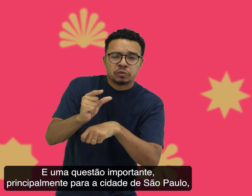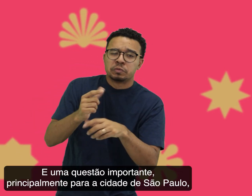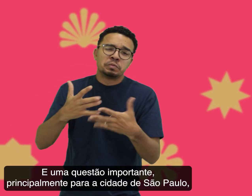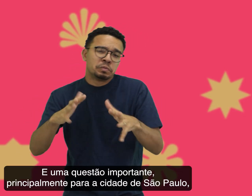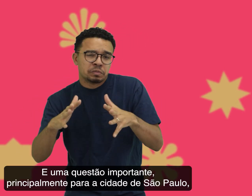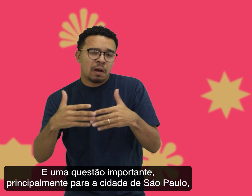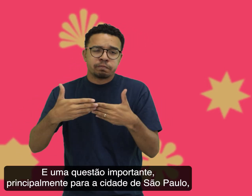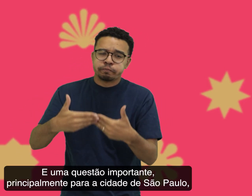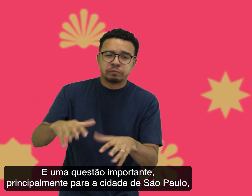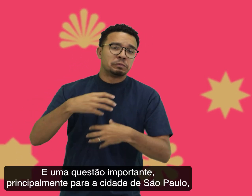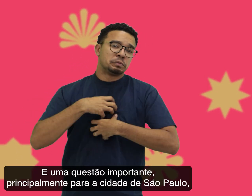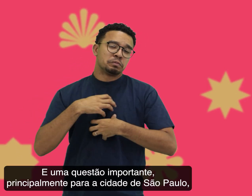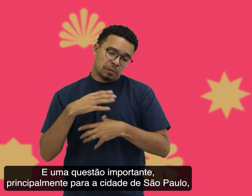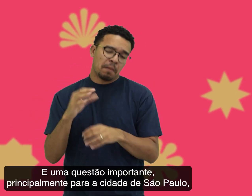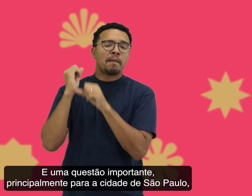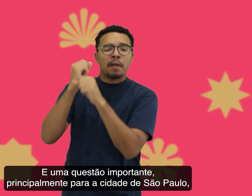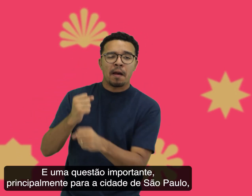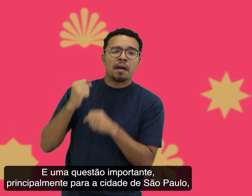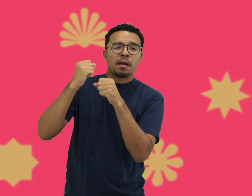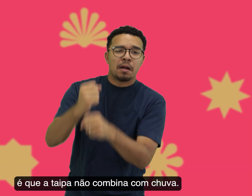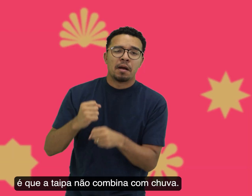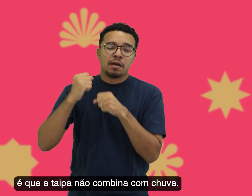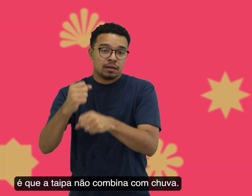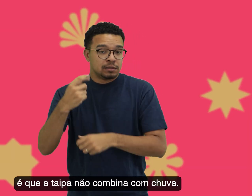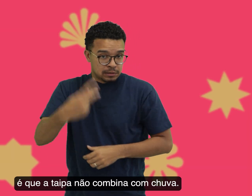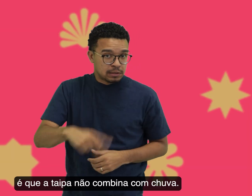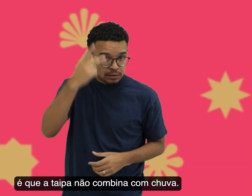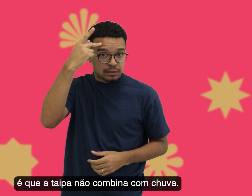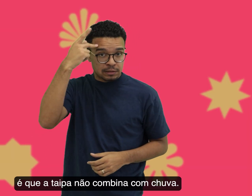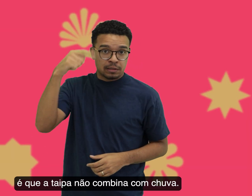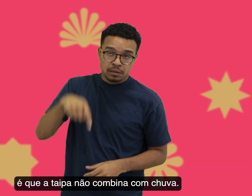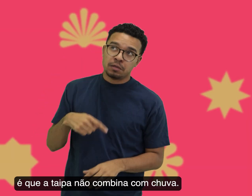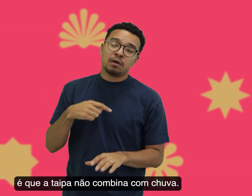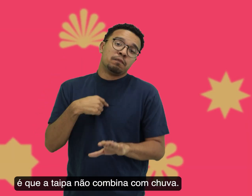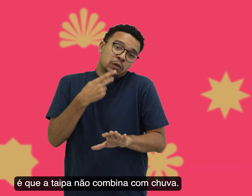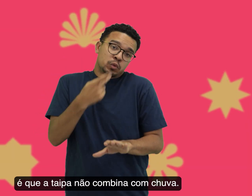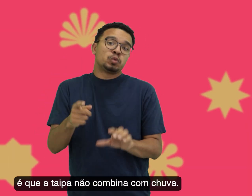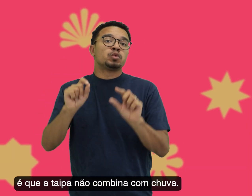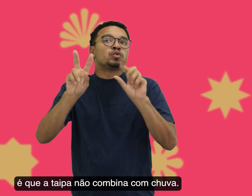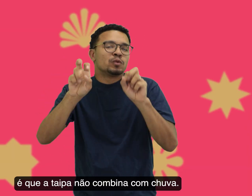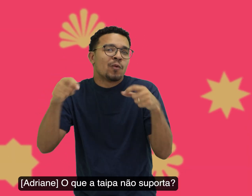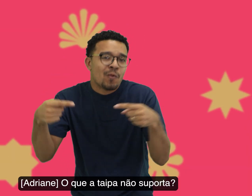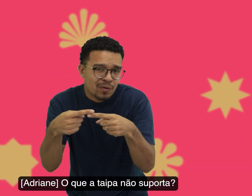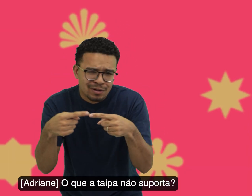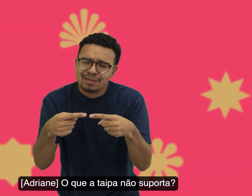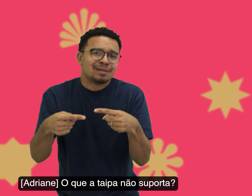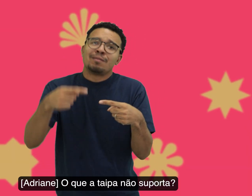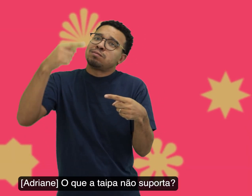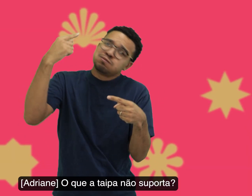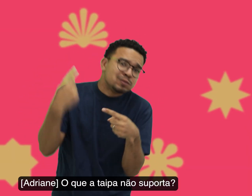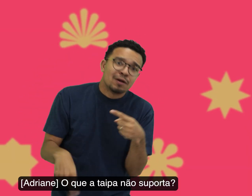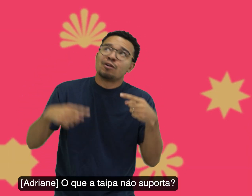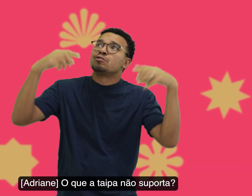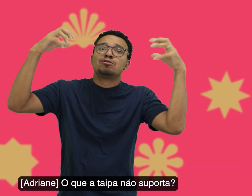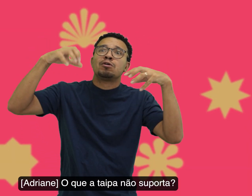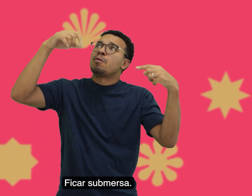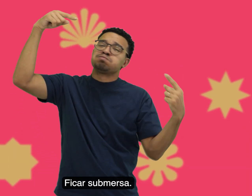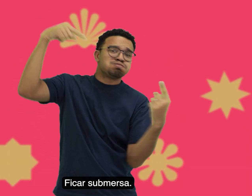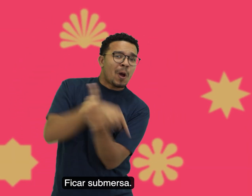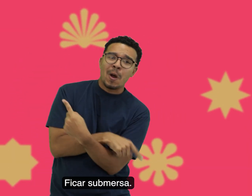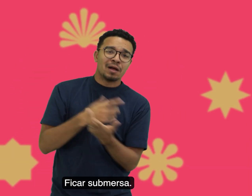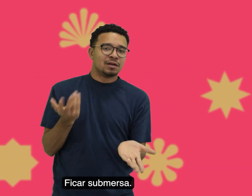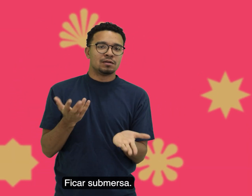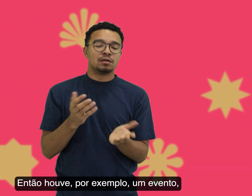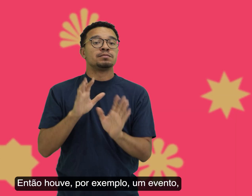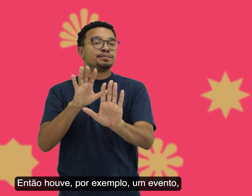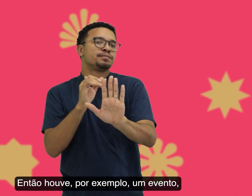específico. E uma questão importante, principalmente para a cidade de São Paulo, é que a taipa não combina com chuva. O que a taipa não